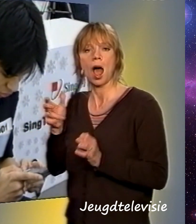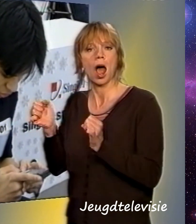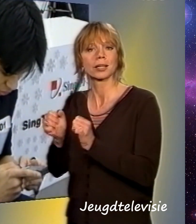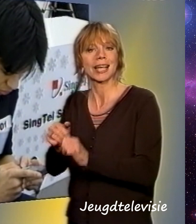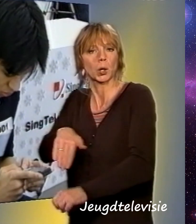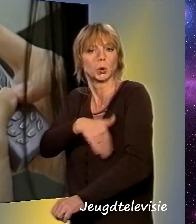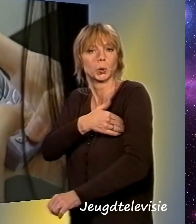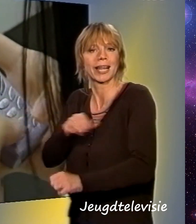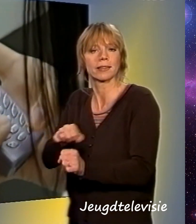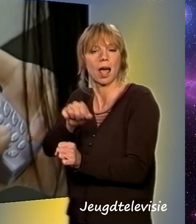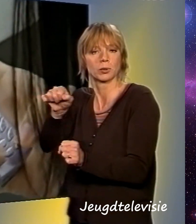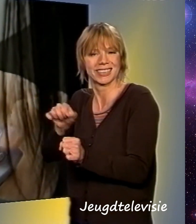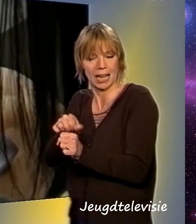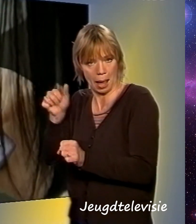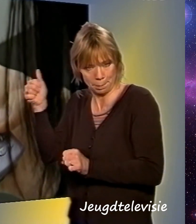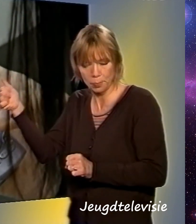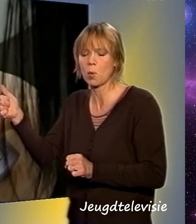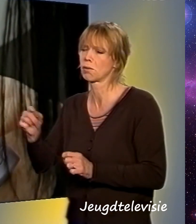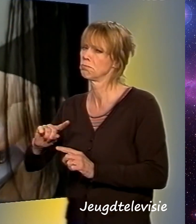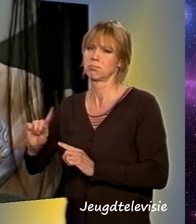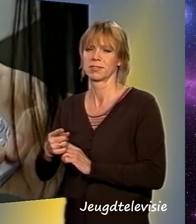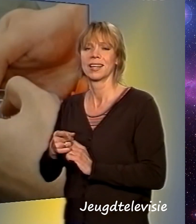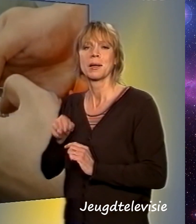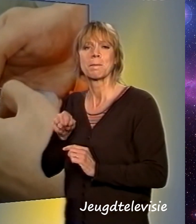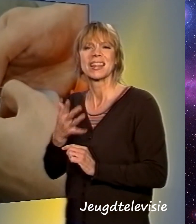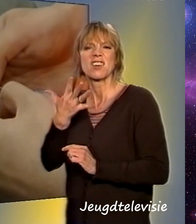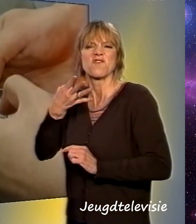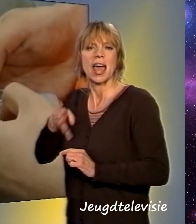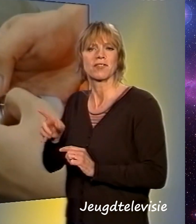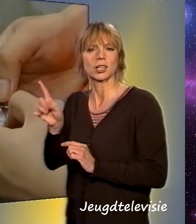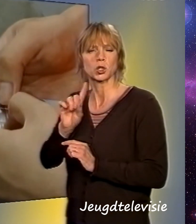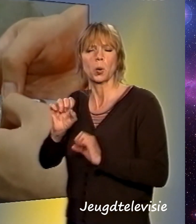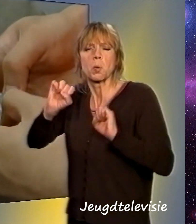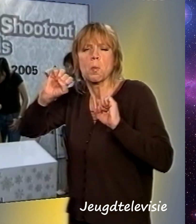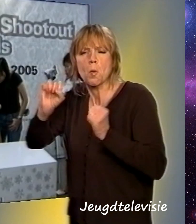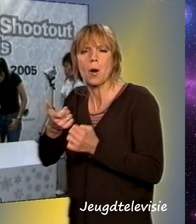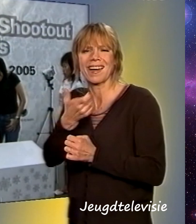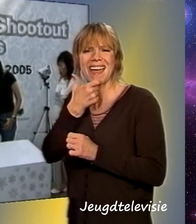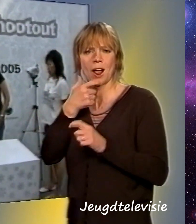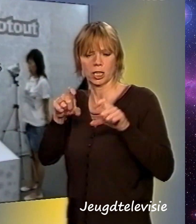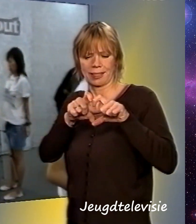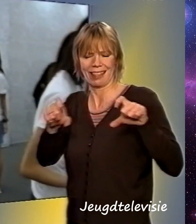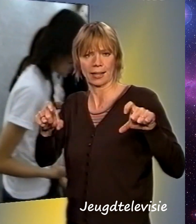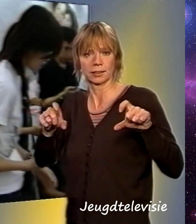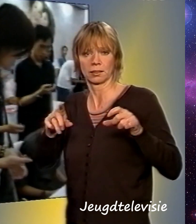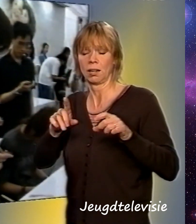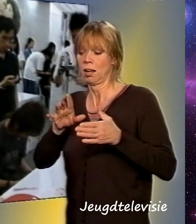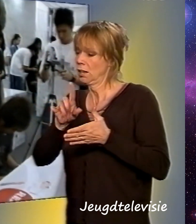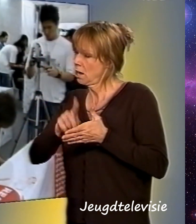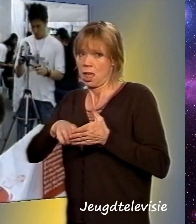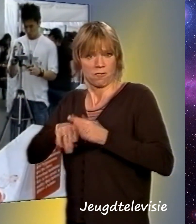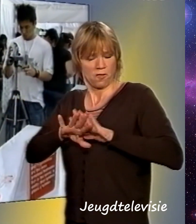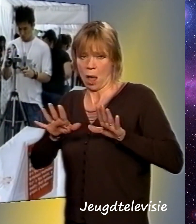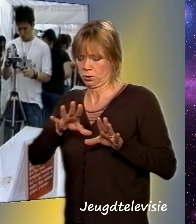student uit singapore in azië in 45 seconden had hij een super moeilijke engelse tekst zonder fouten overgenomen en de